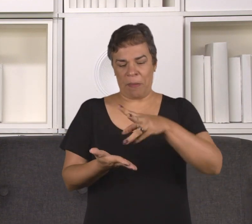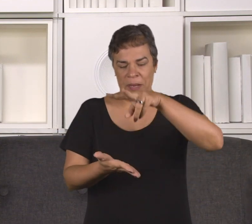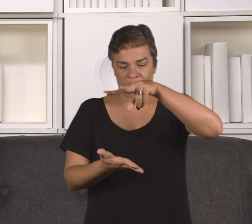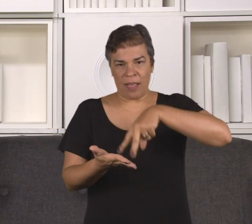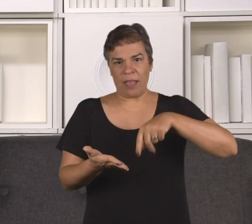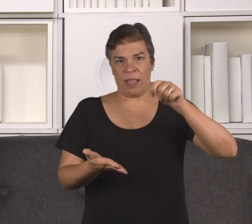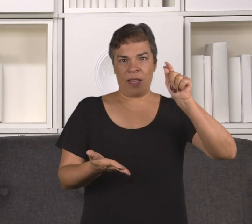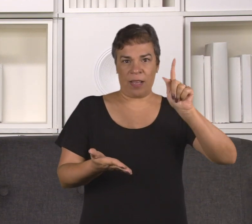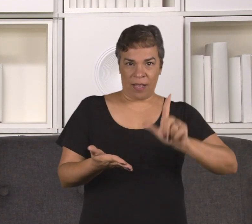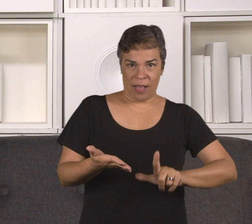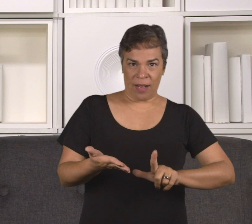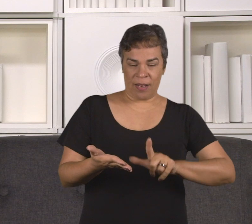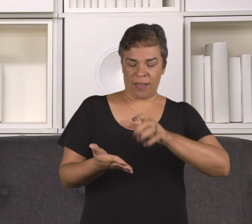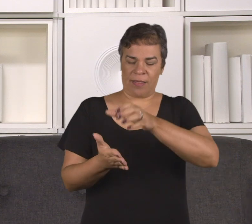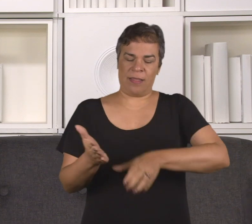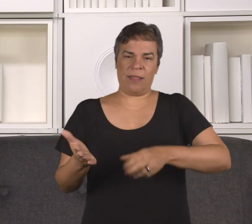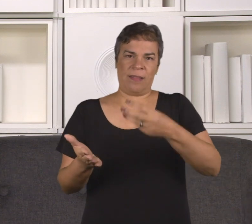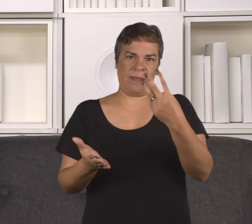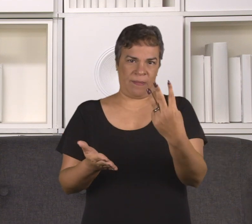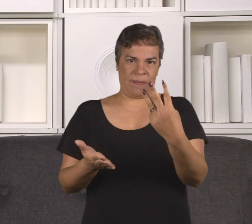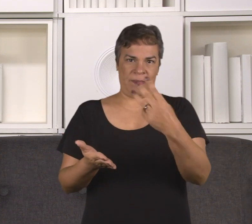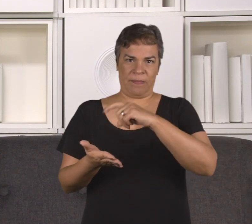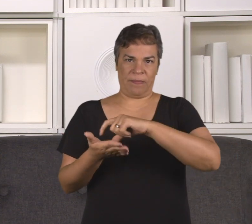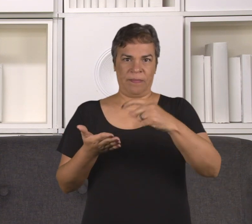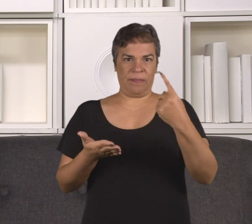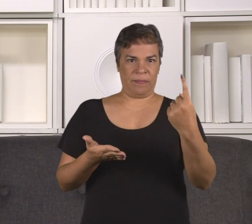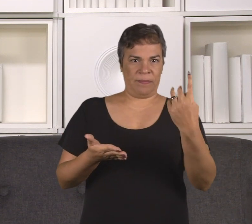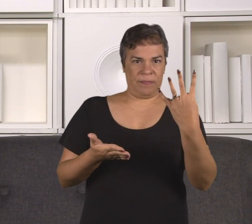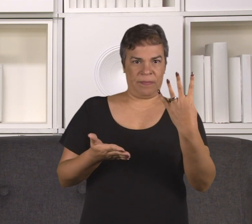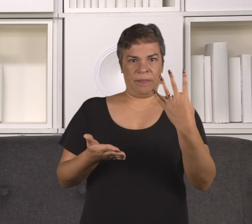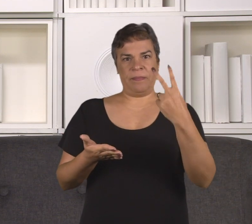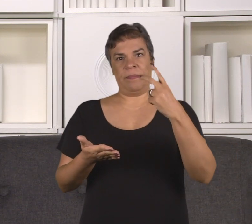Gálatas 3, 14 e 15